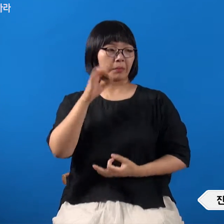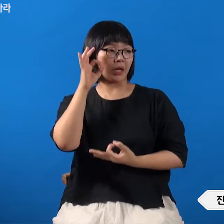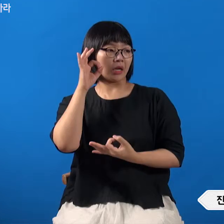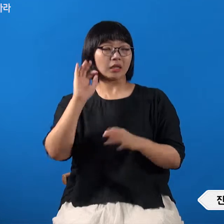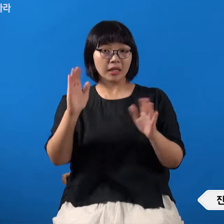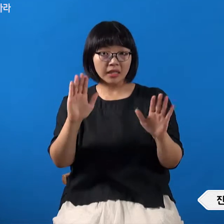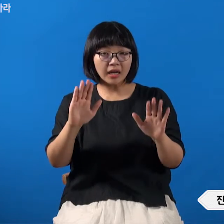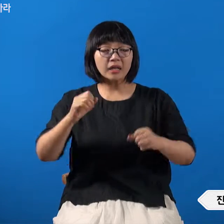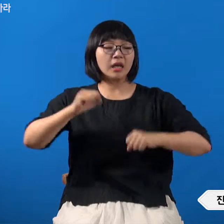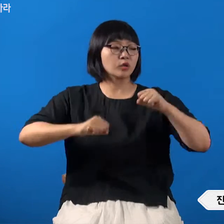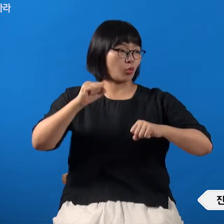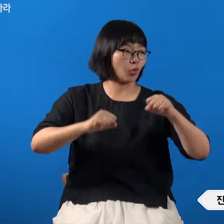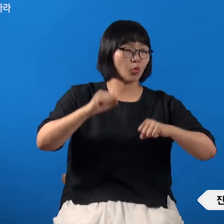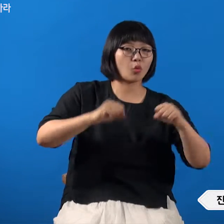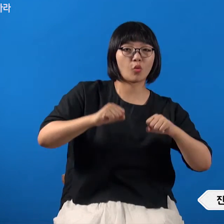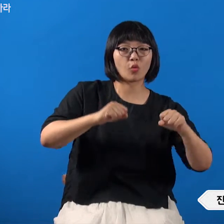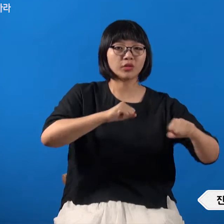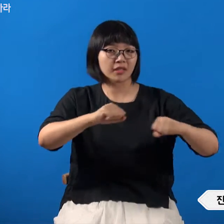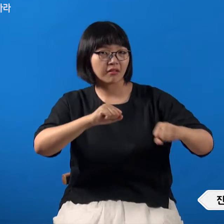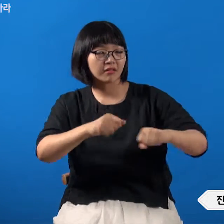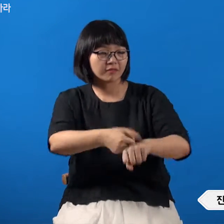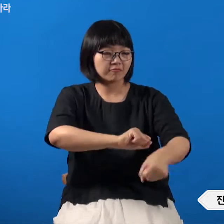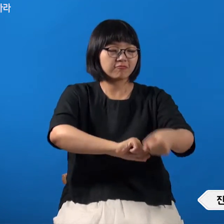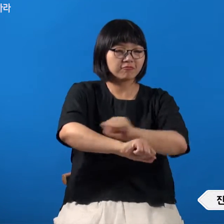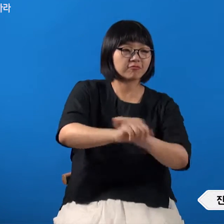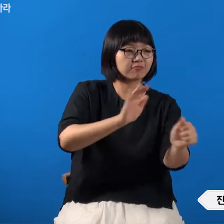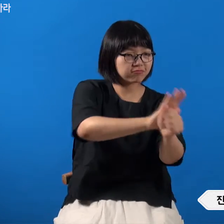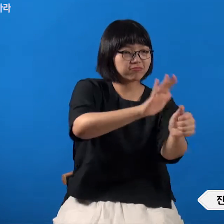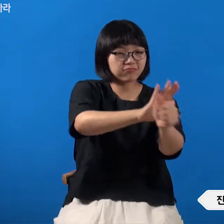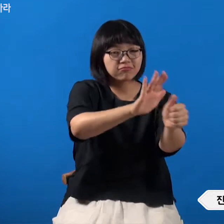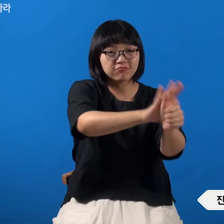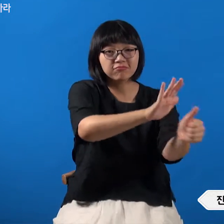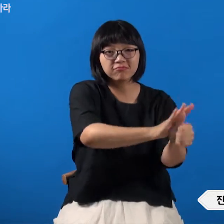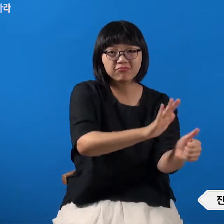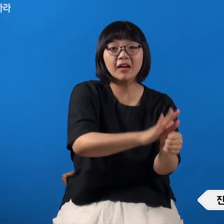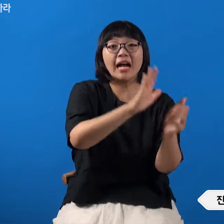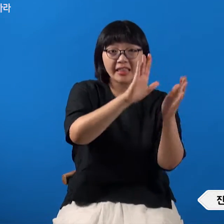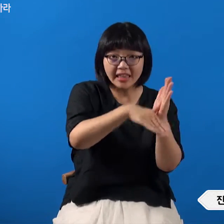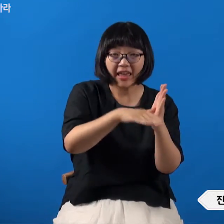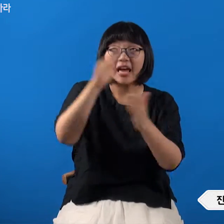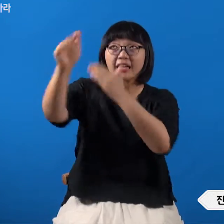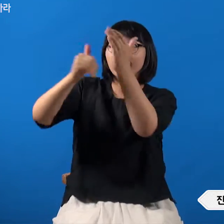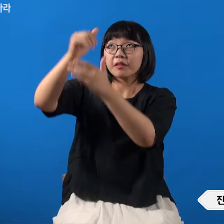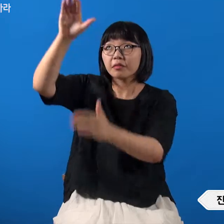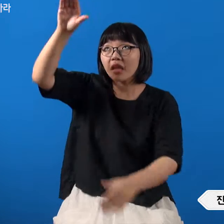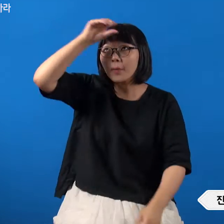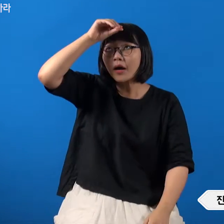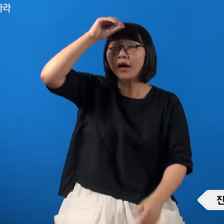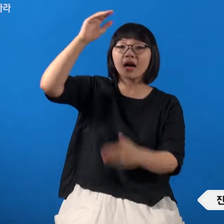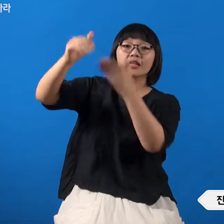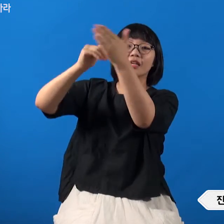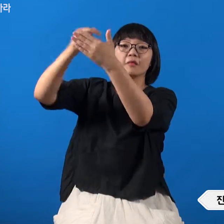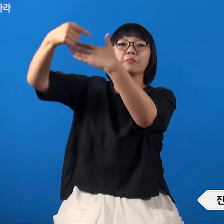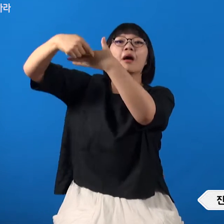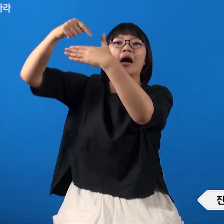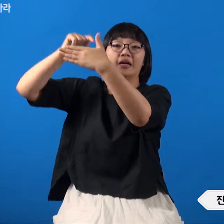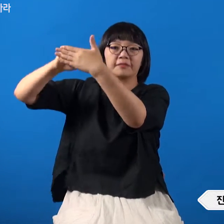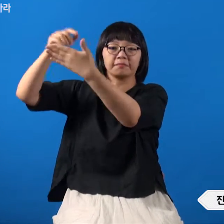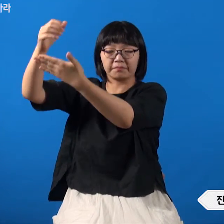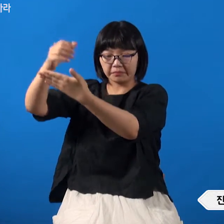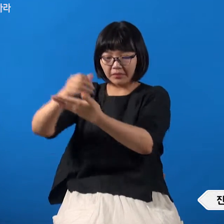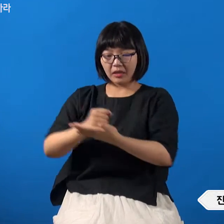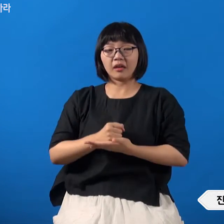때 하나님을 닮는 것, 하나님의 마음이 거기 있다라고 성경은 말씀하고